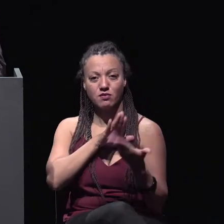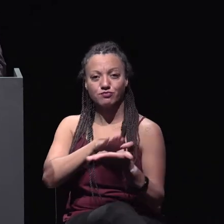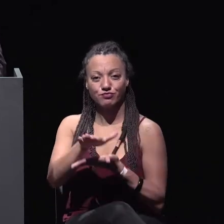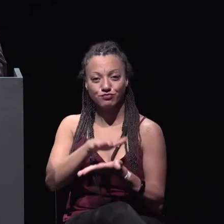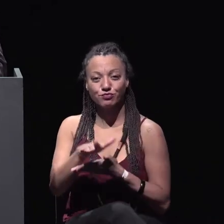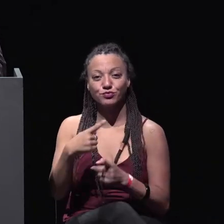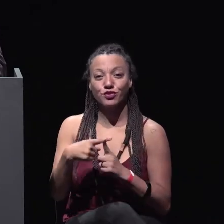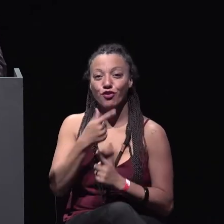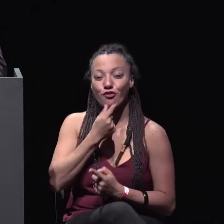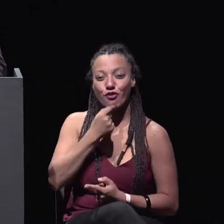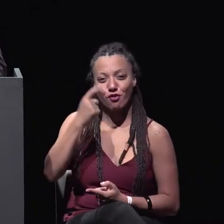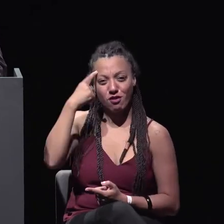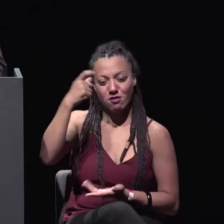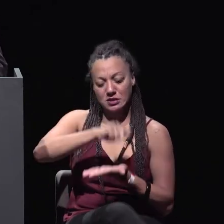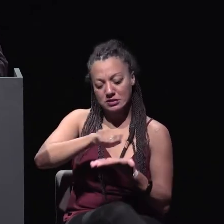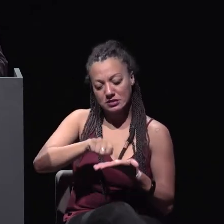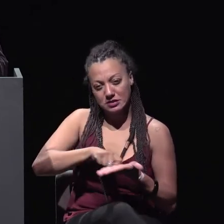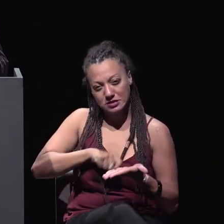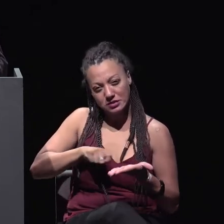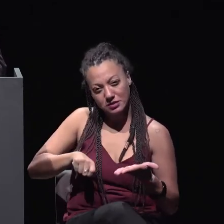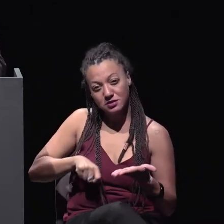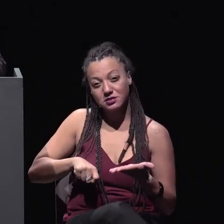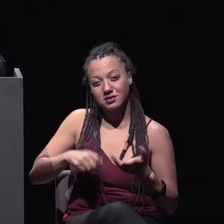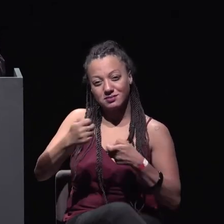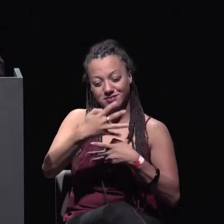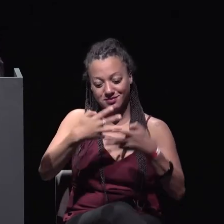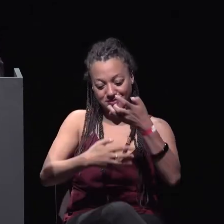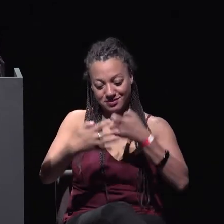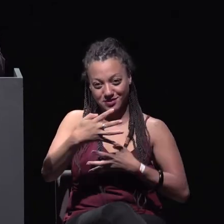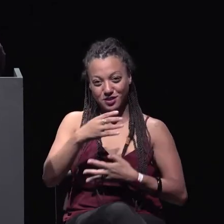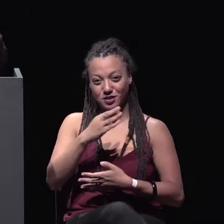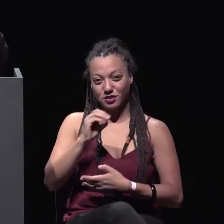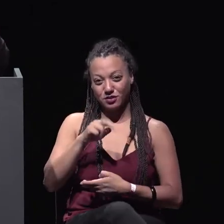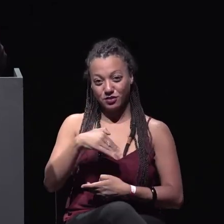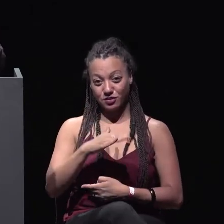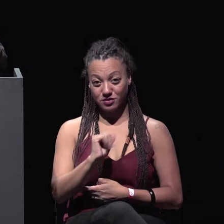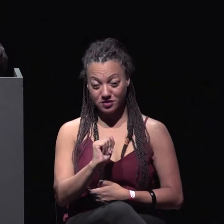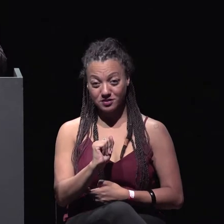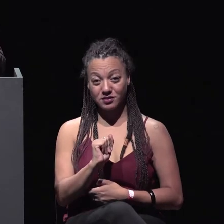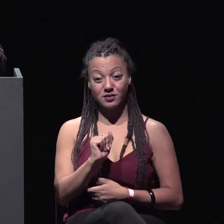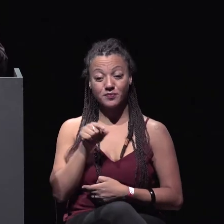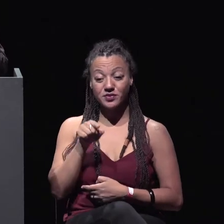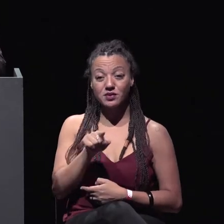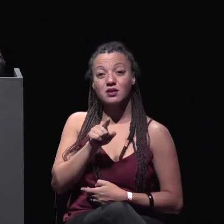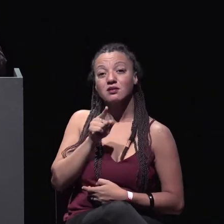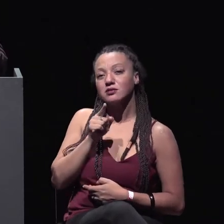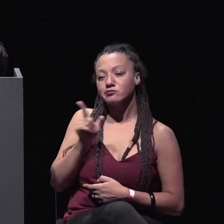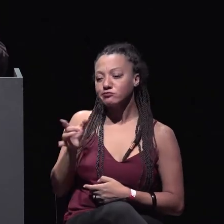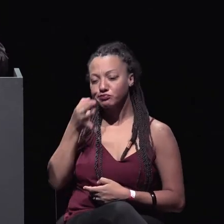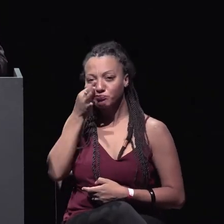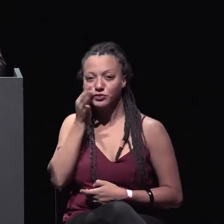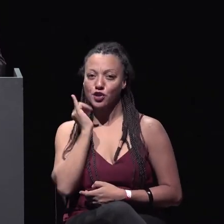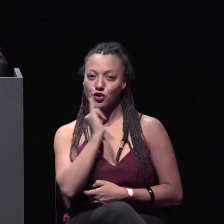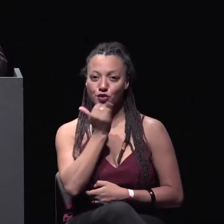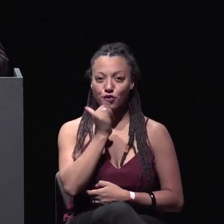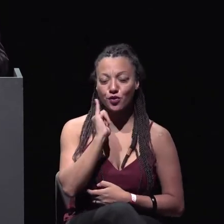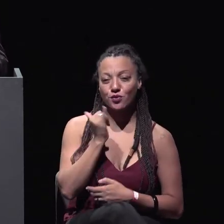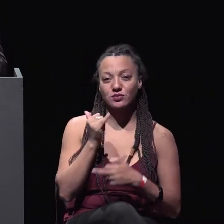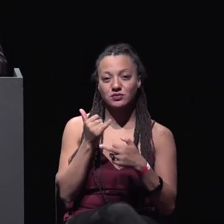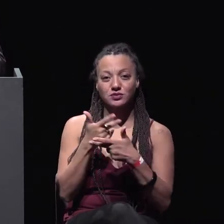cronista da vida do aleijadinho e é a ele que nós devemos os relatos de episódios as anedotas